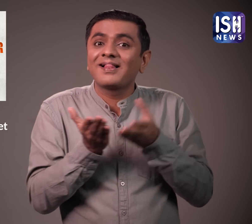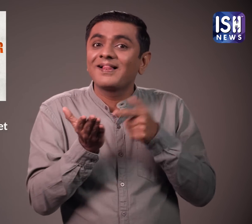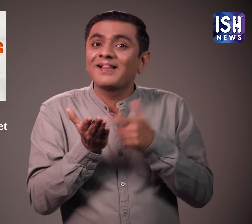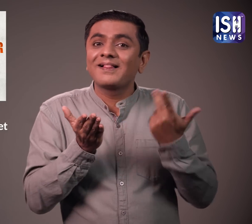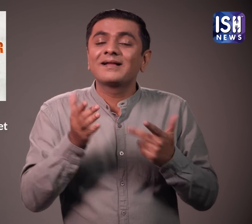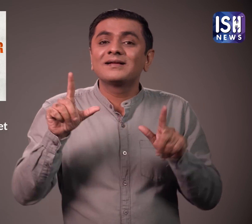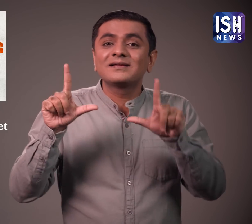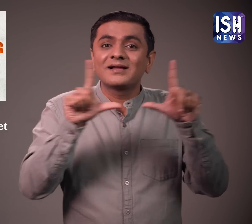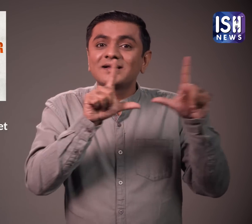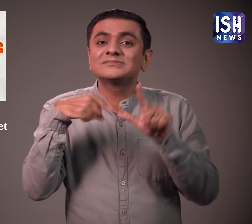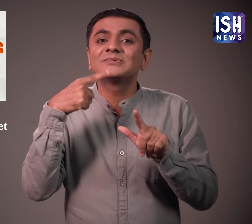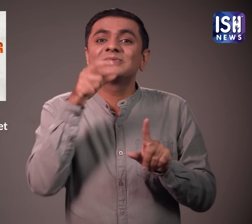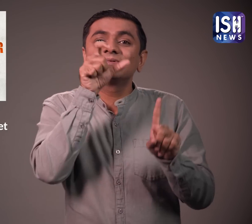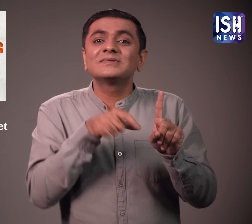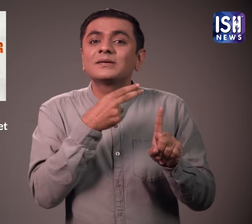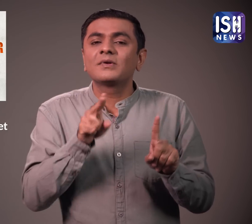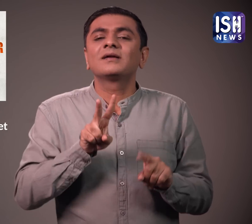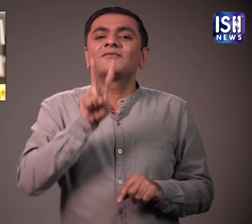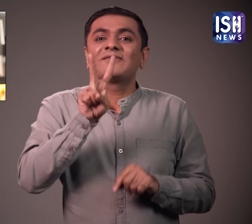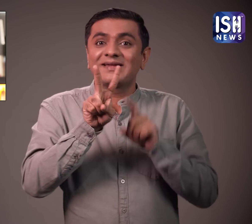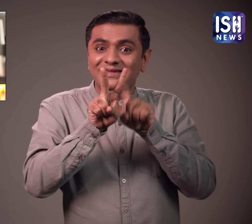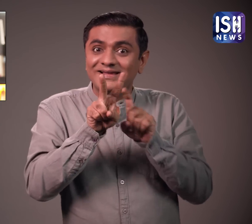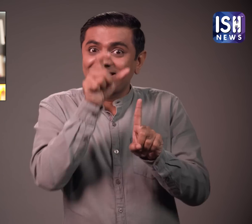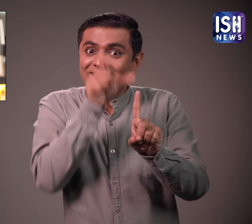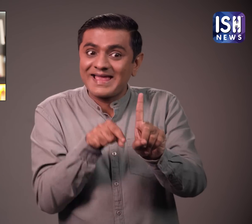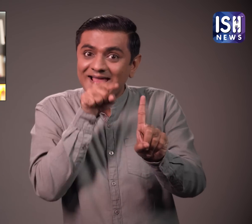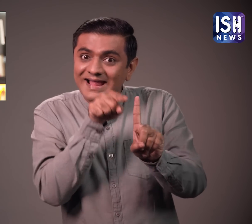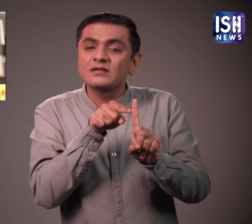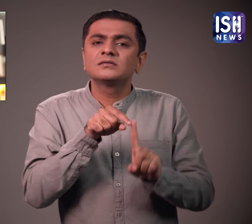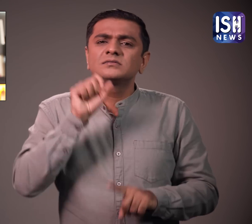निदेशक विवेक अगनिहोतरी ने भी उसके ट्वीट की निंदा की